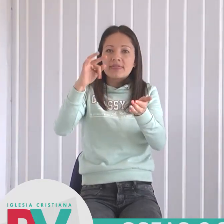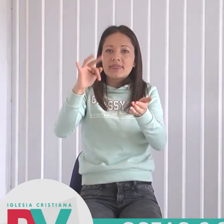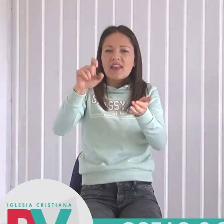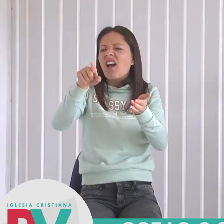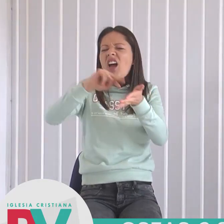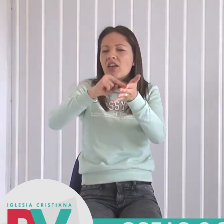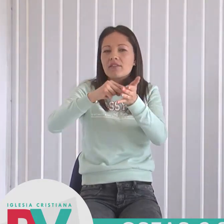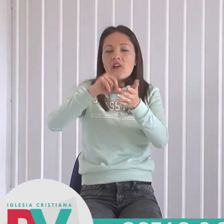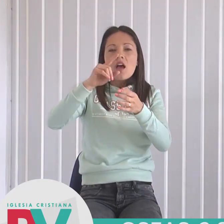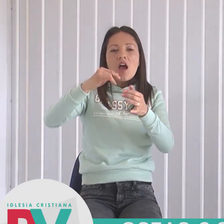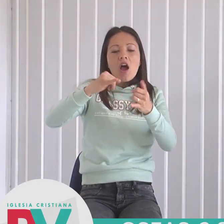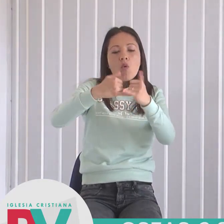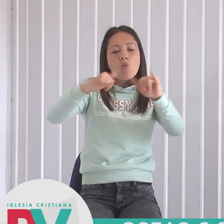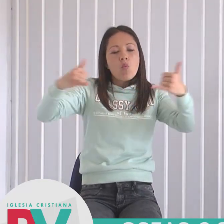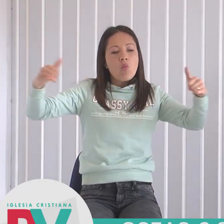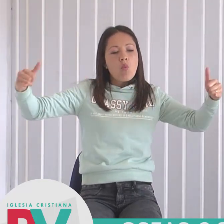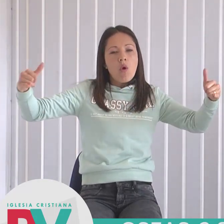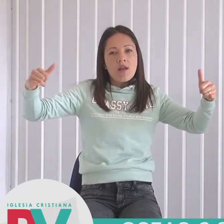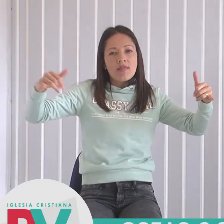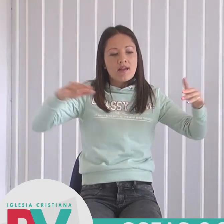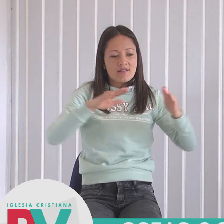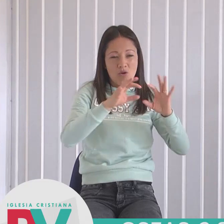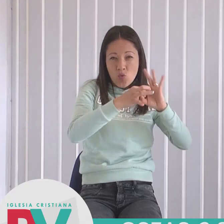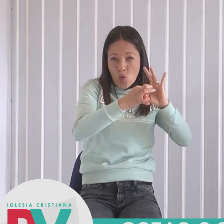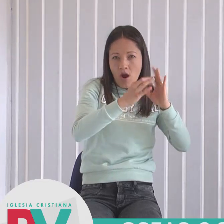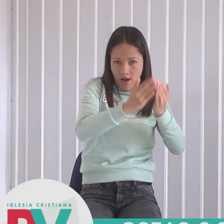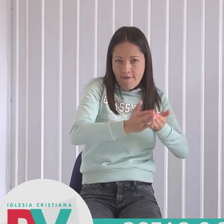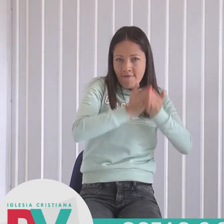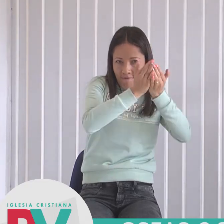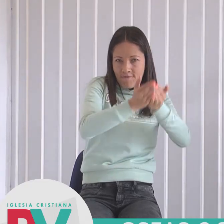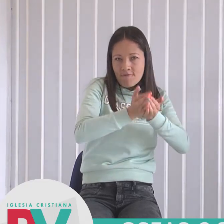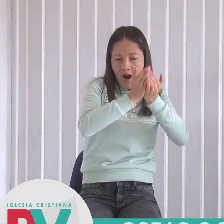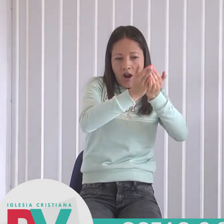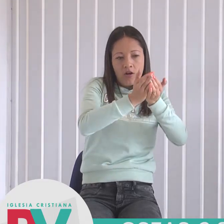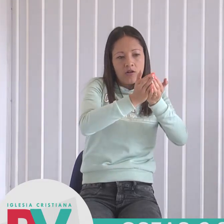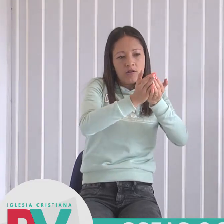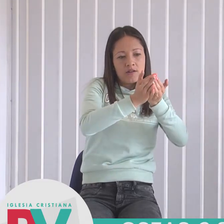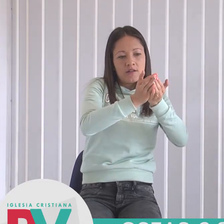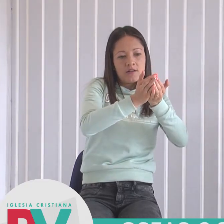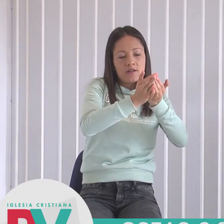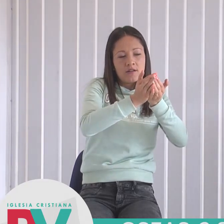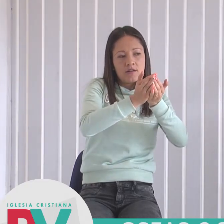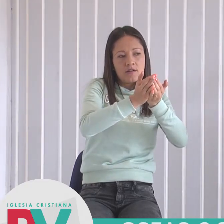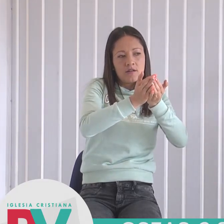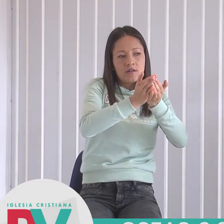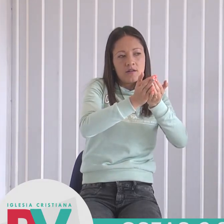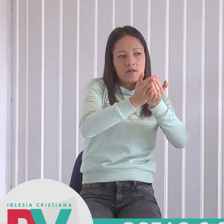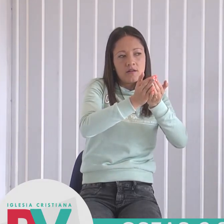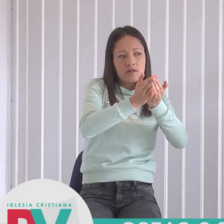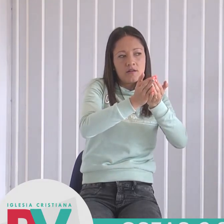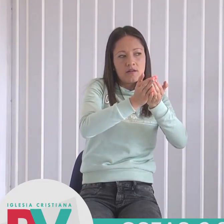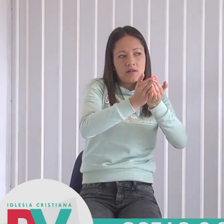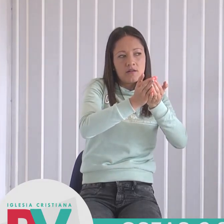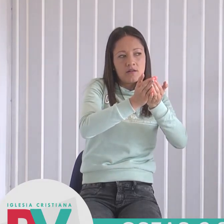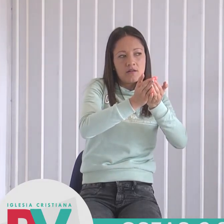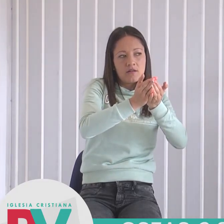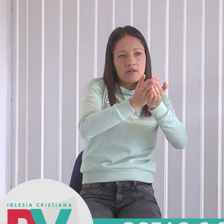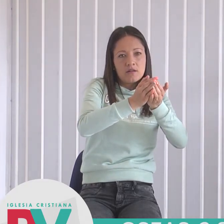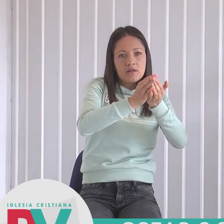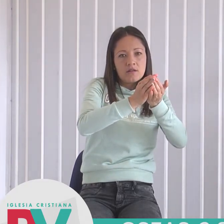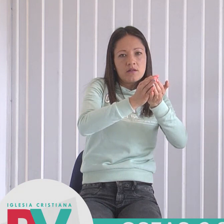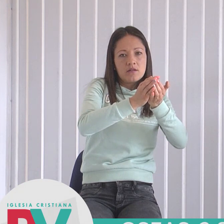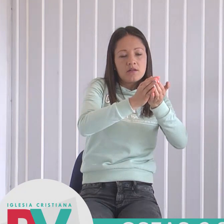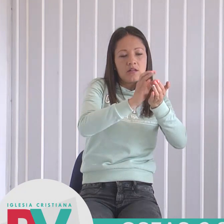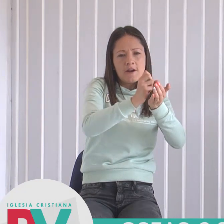que ata una parte del barco, obviamente, y la mantiene allí firme hasta el día que el barco